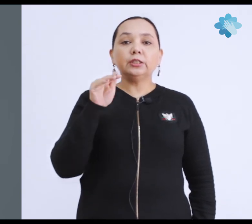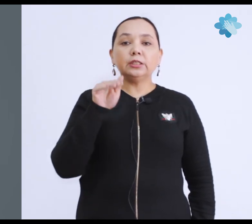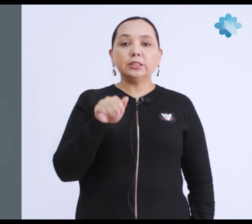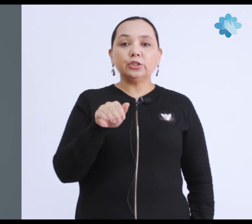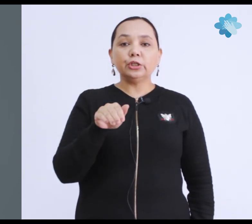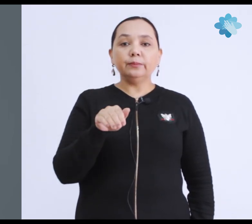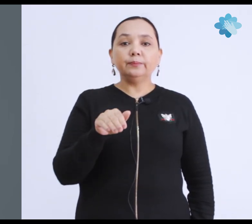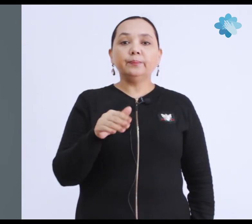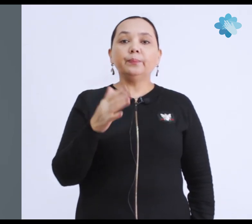4000,